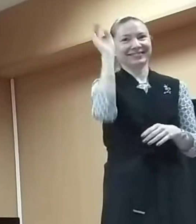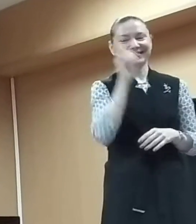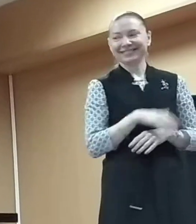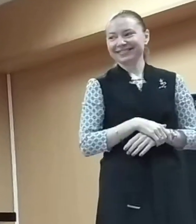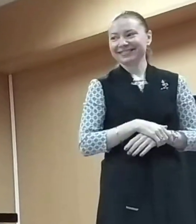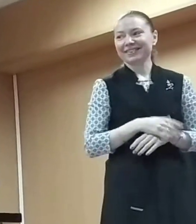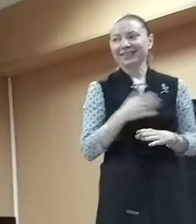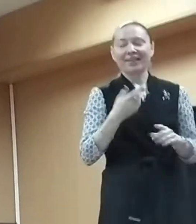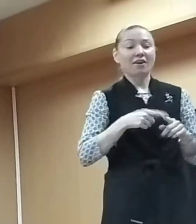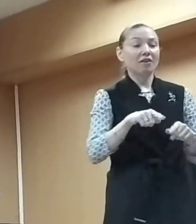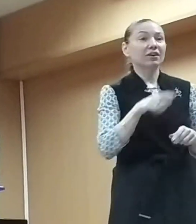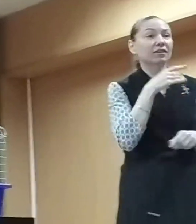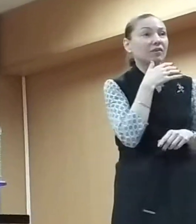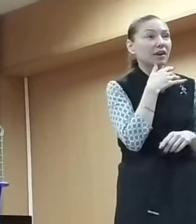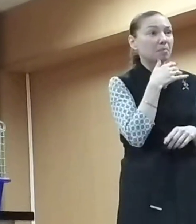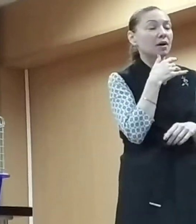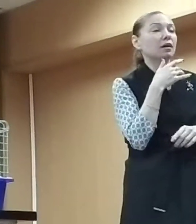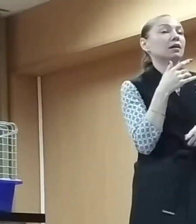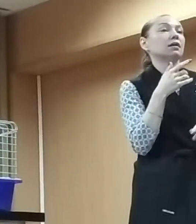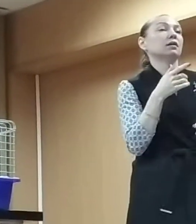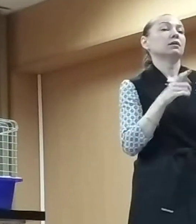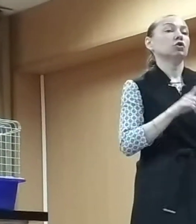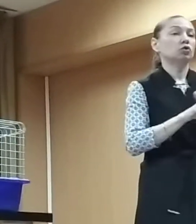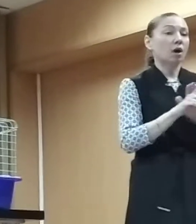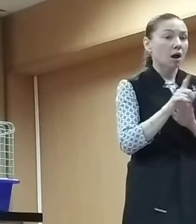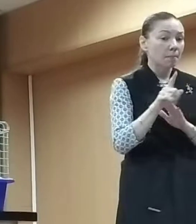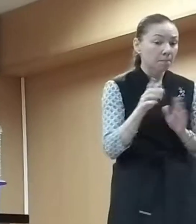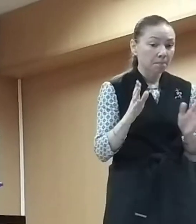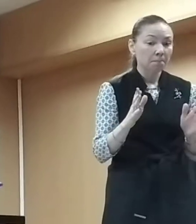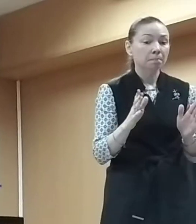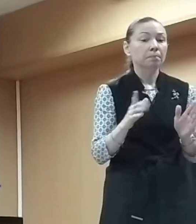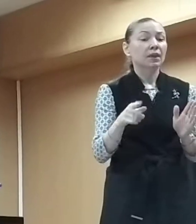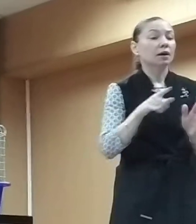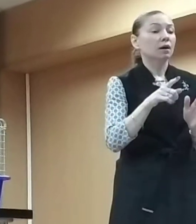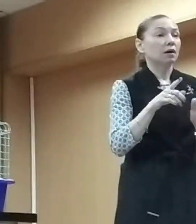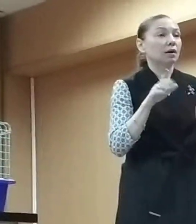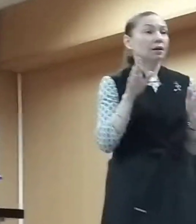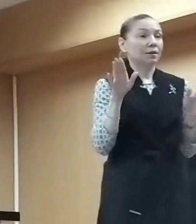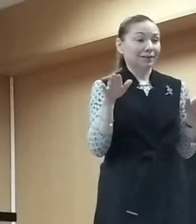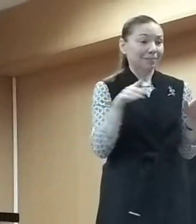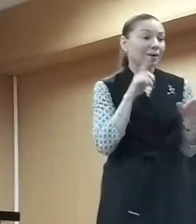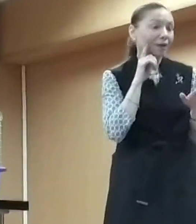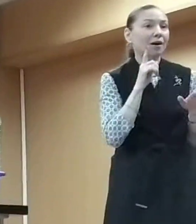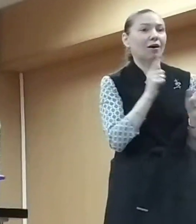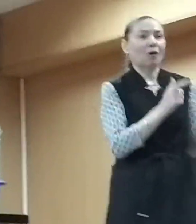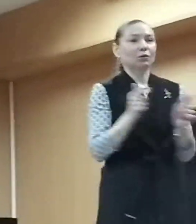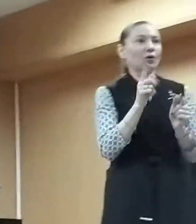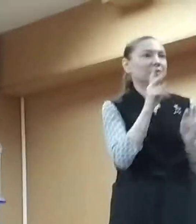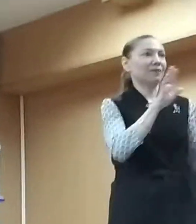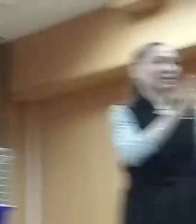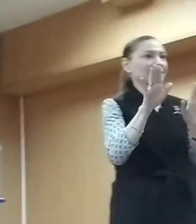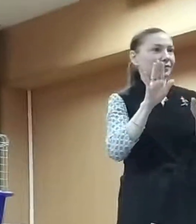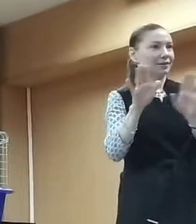И в это время мы начинаем их готовить к выставкам.